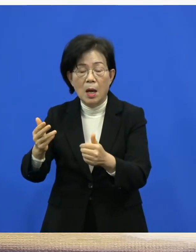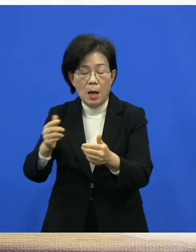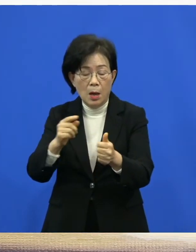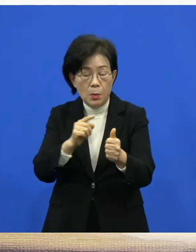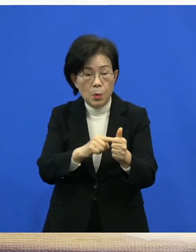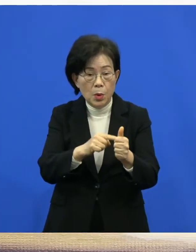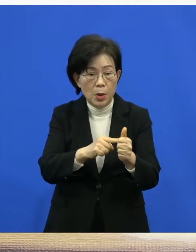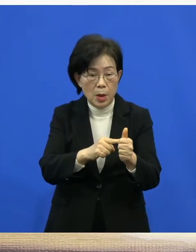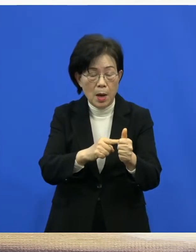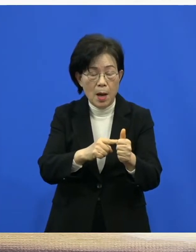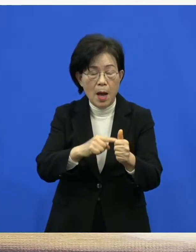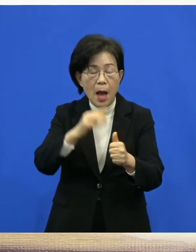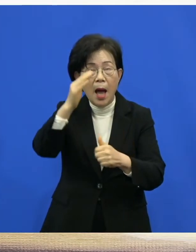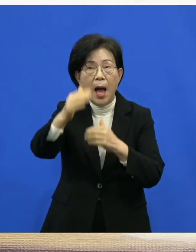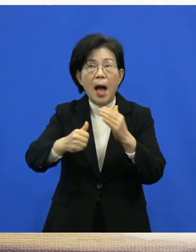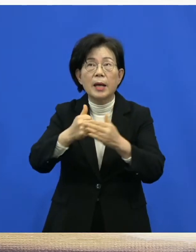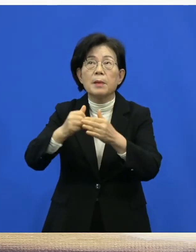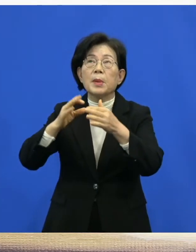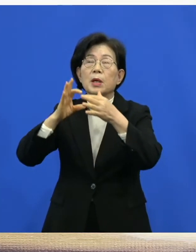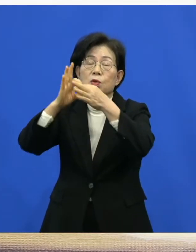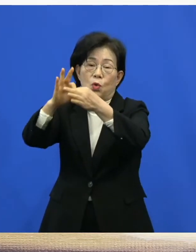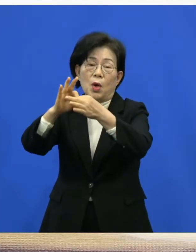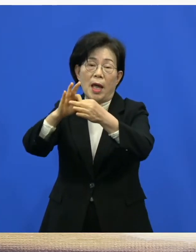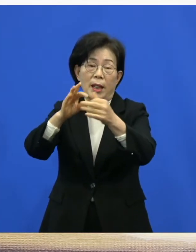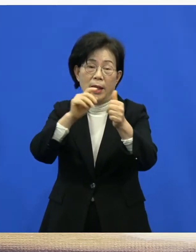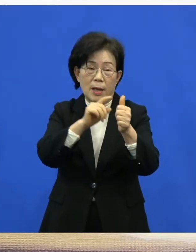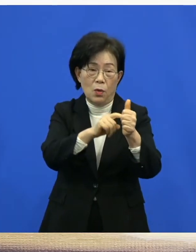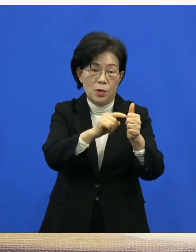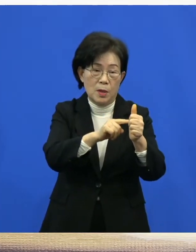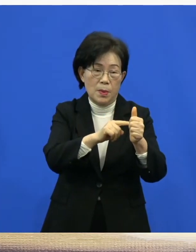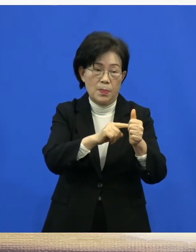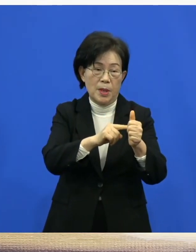자가 아니에요. 그는 하나님에게 속한 자예요.